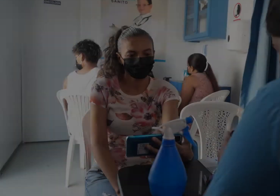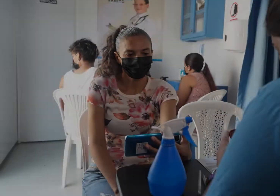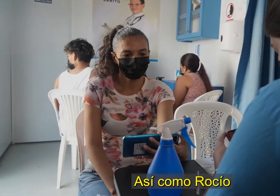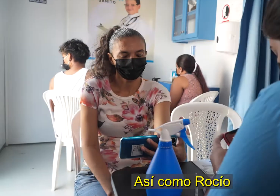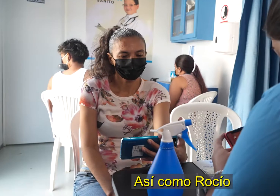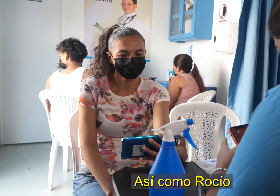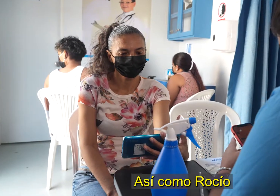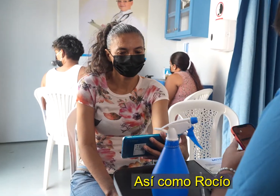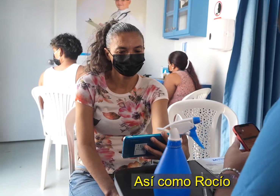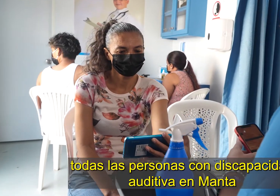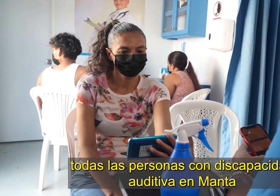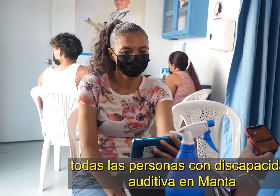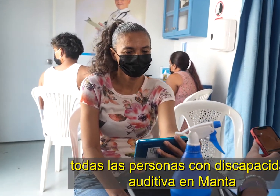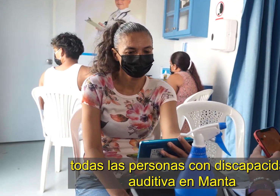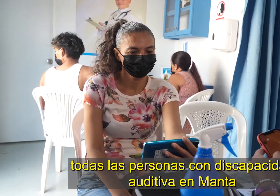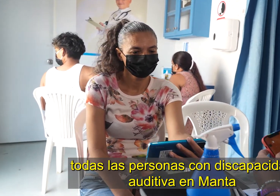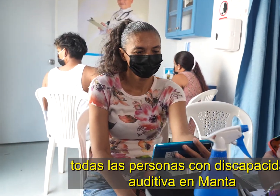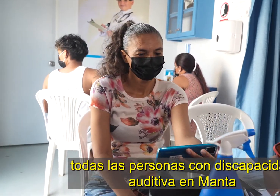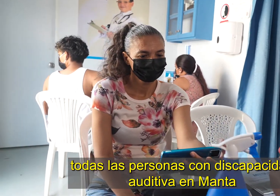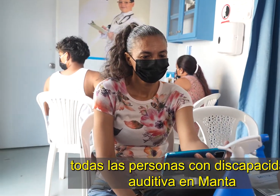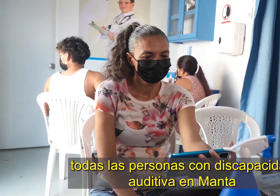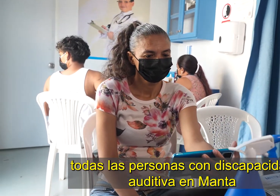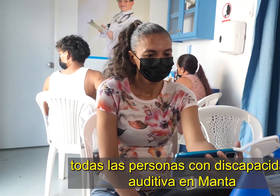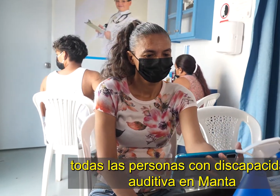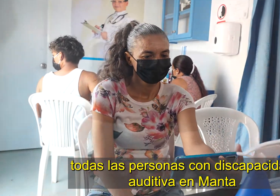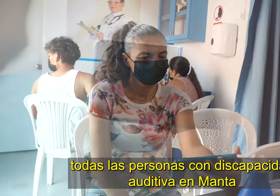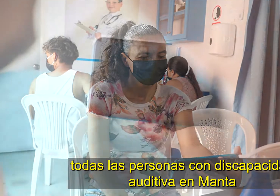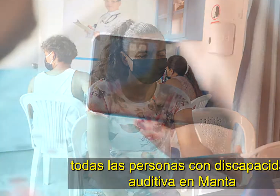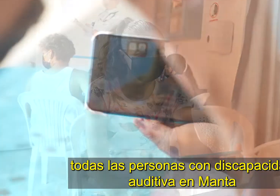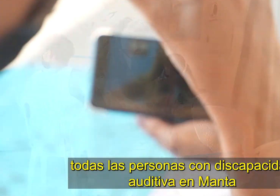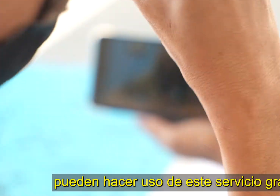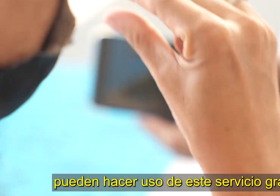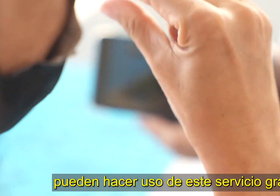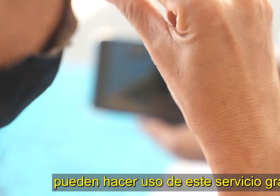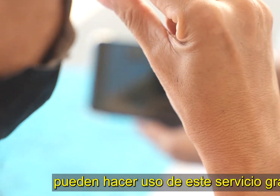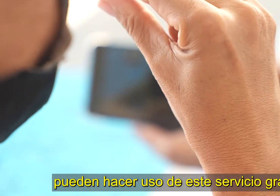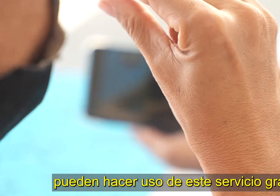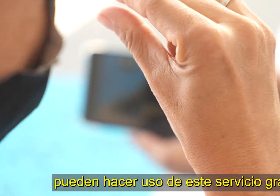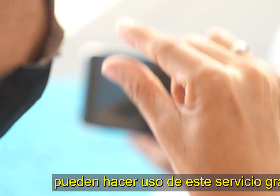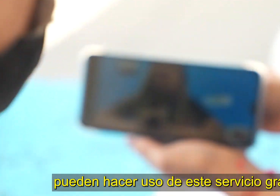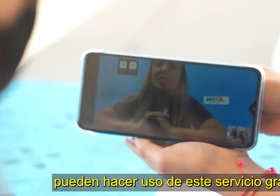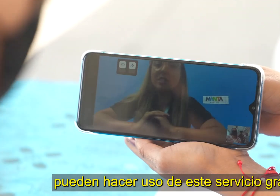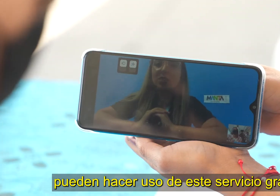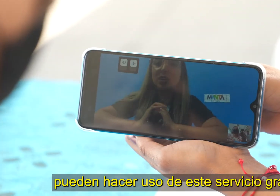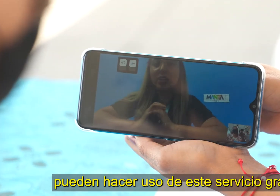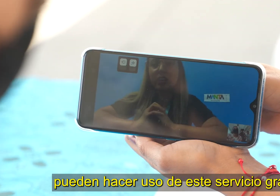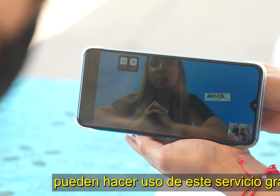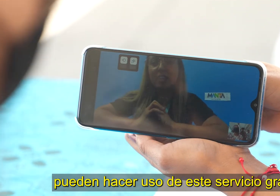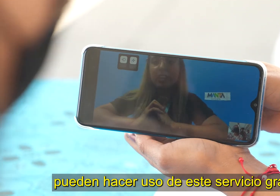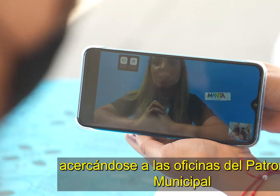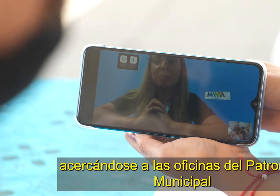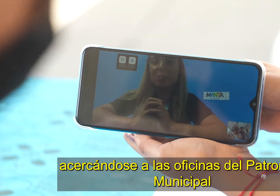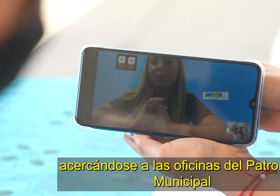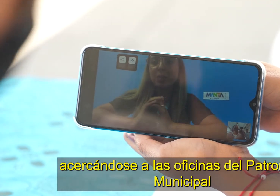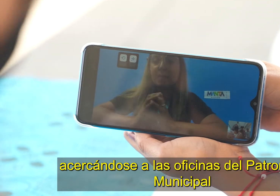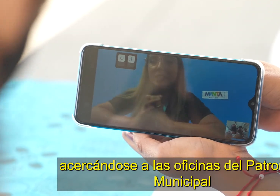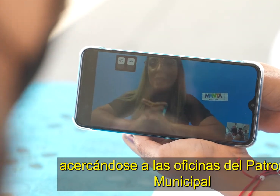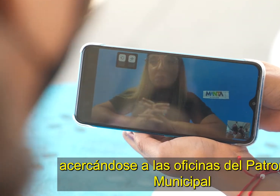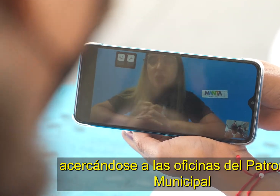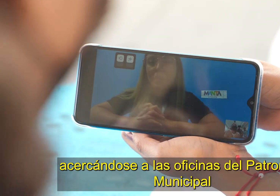Así como Rocío, todas las personas con discapacidad auditiva en Manta pueden hacer uso de este servicio gratuito, acercándose a las oficinas